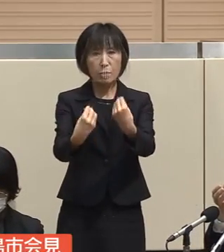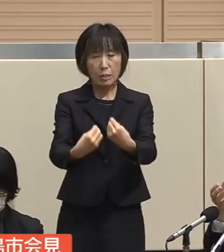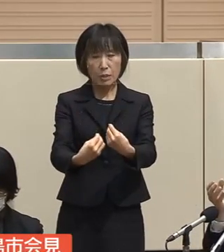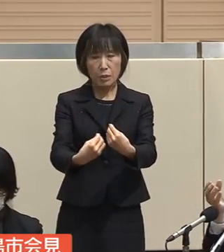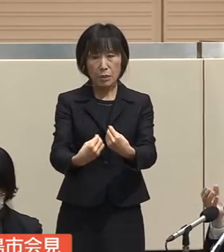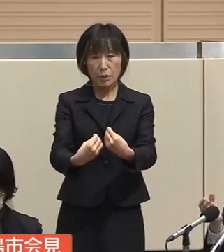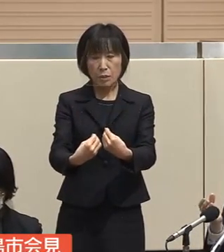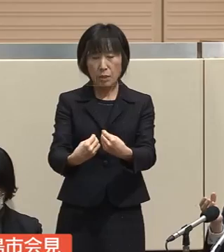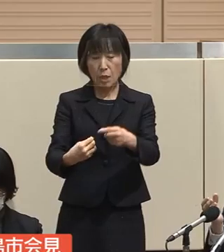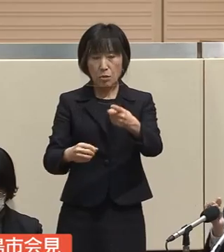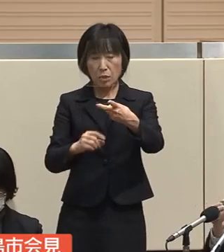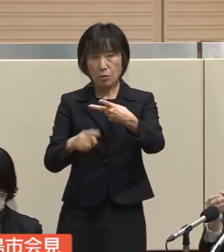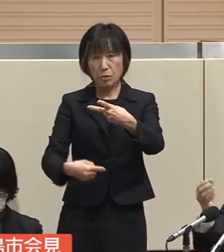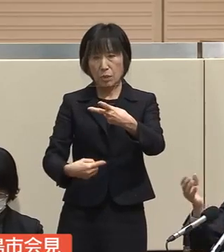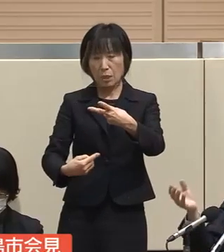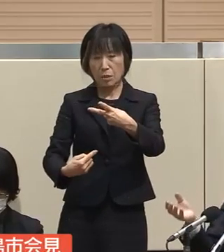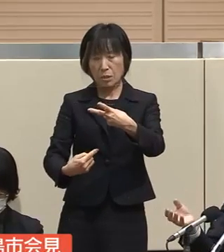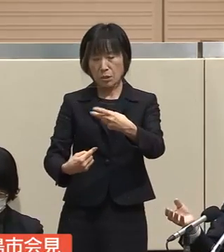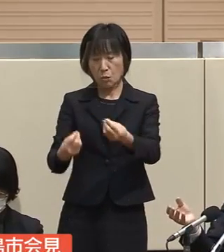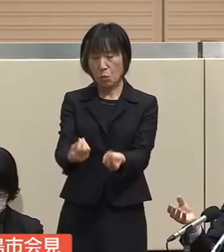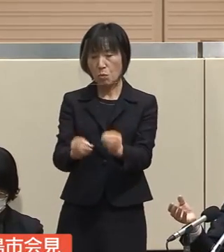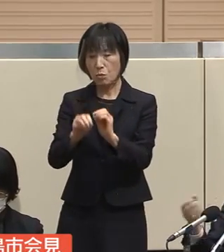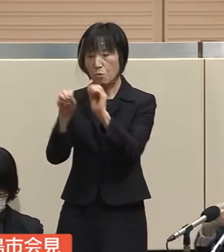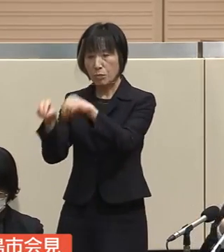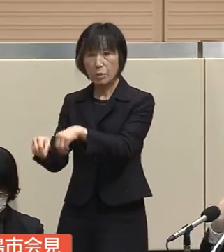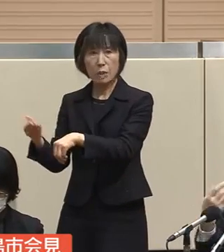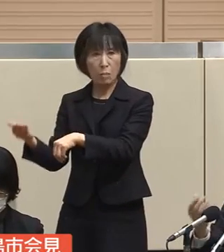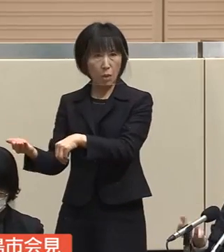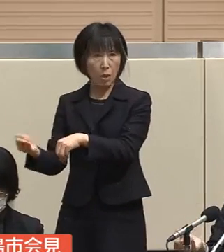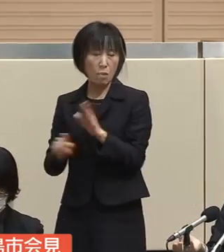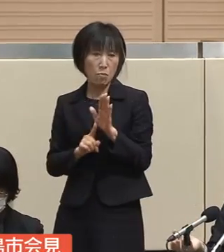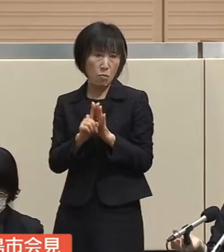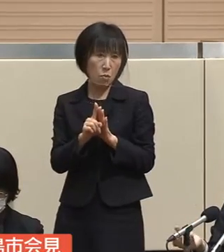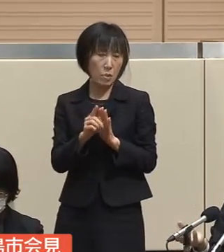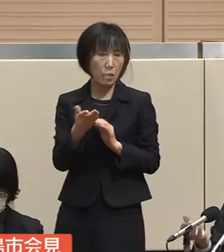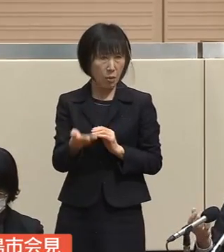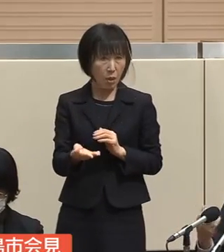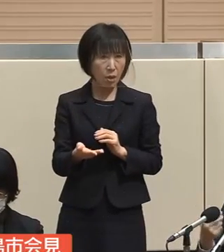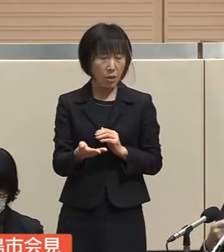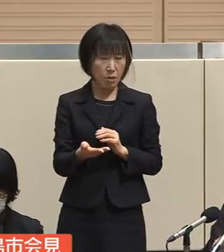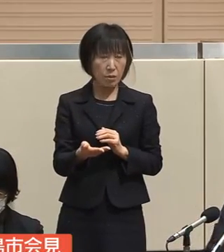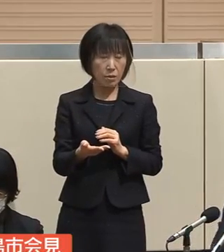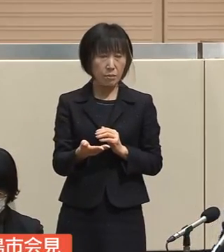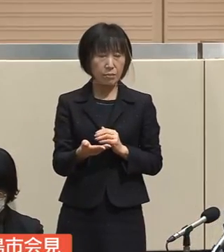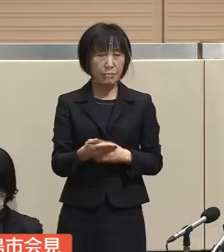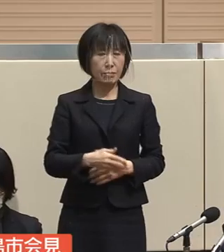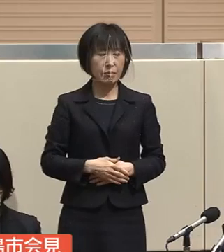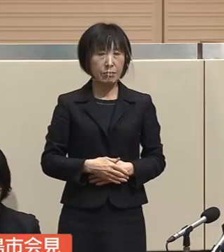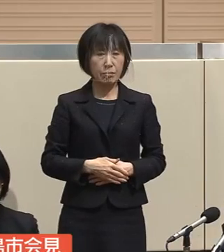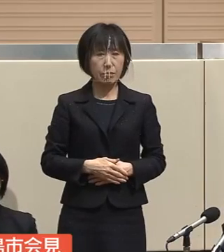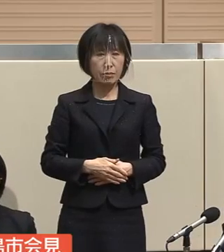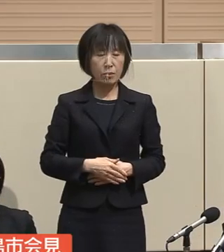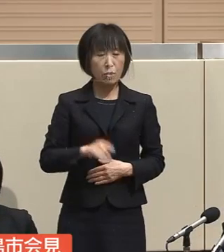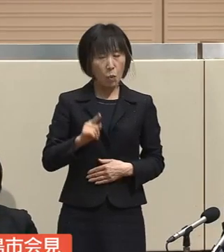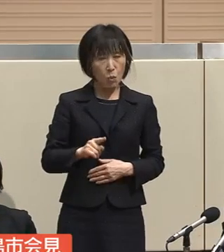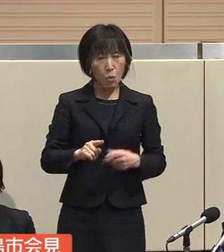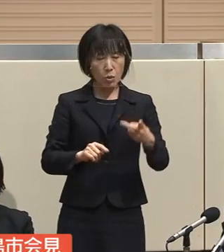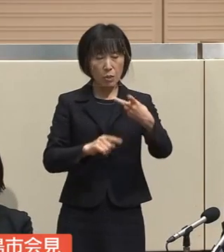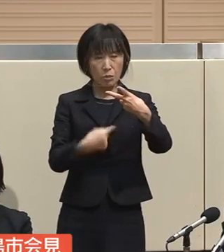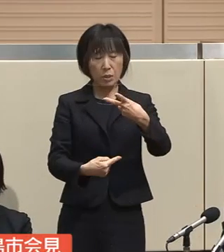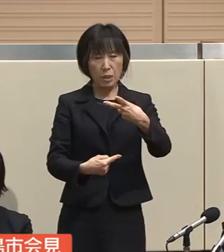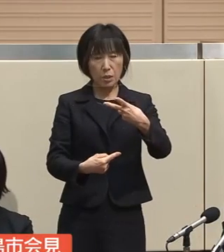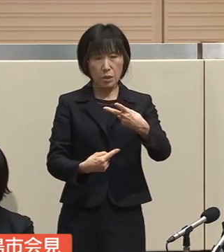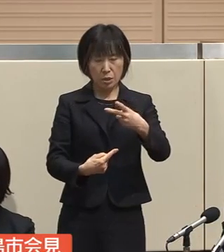に移されたと、そしてそれで発熱というですね、身体症状が現れたということも考えられるので、この方が初発ということではです